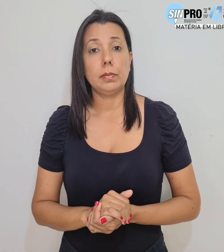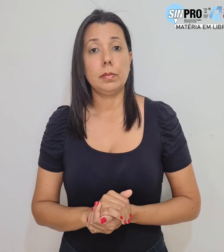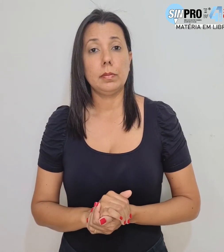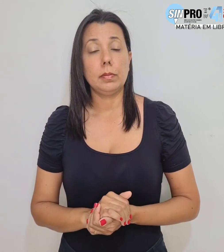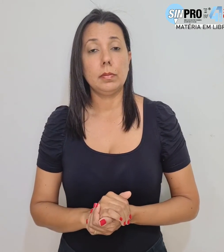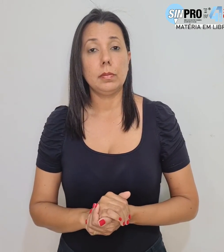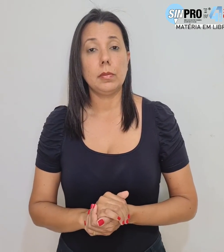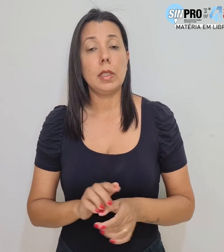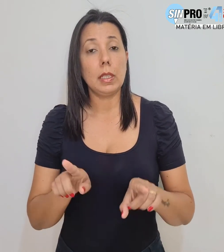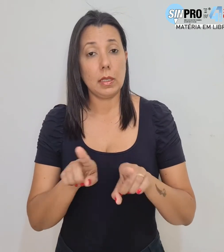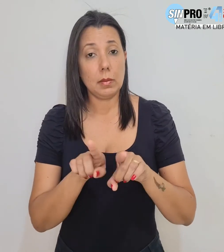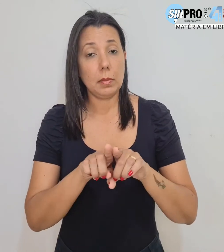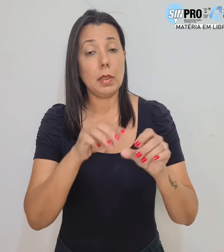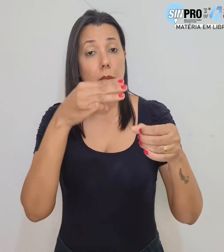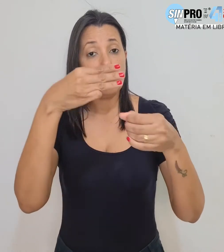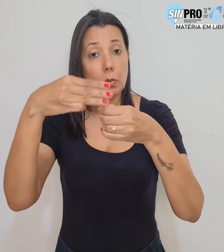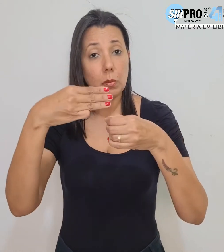e aos municípios